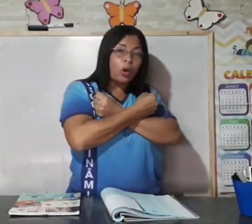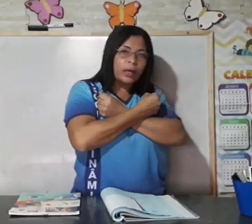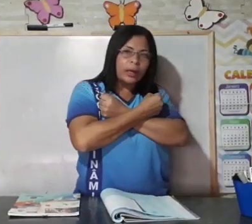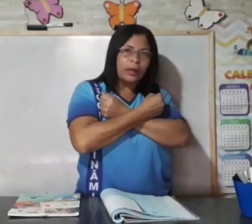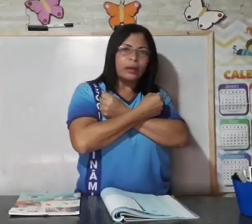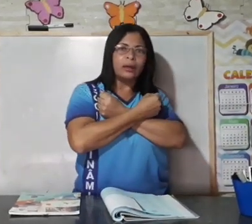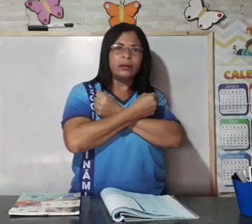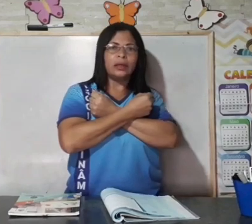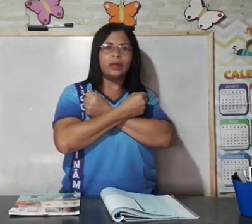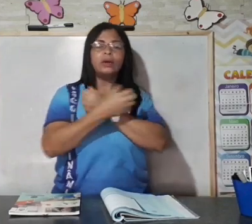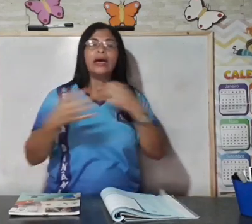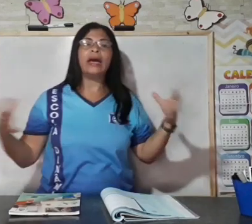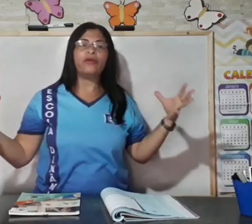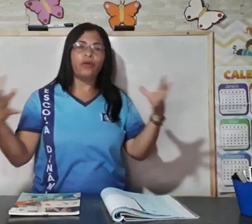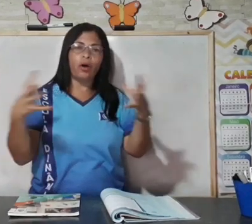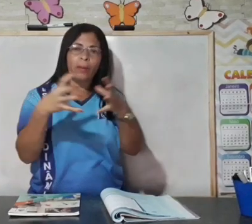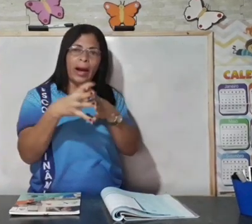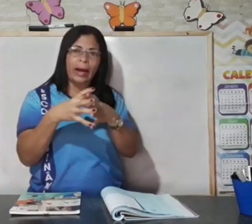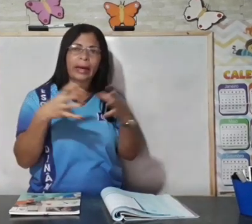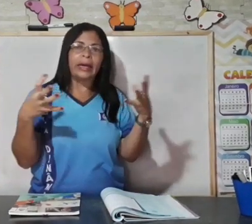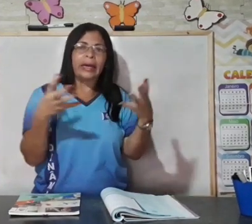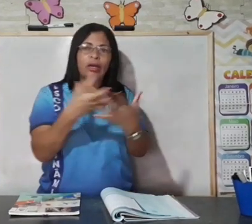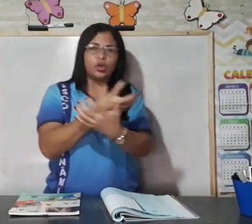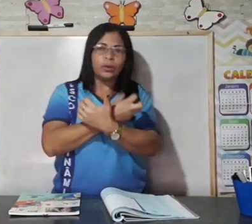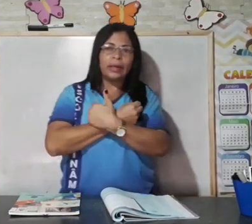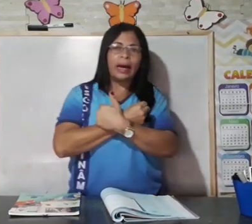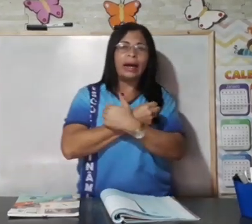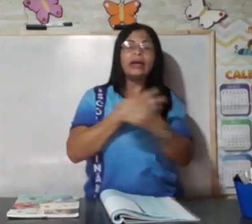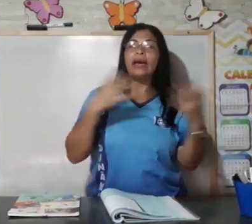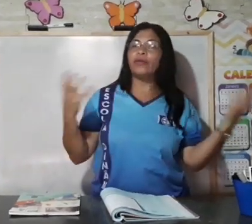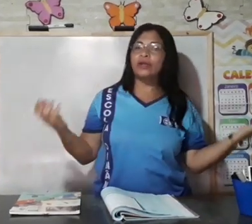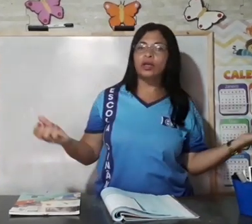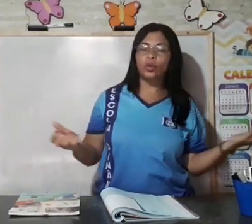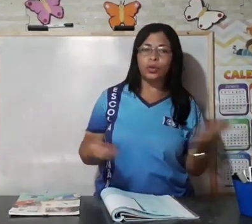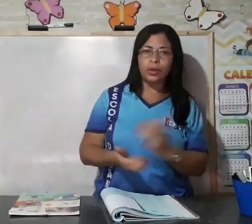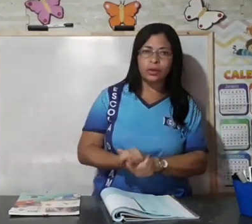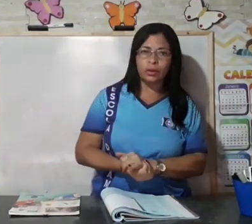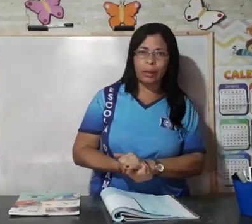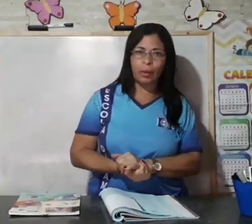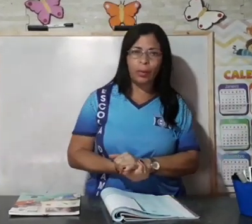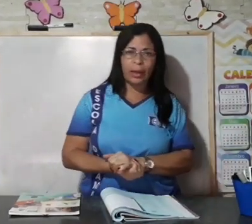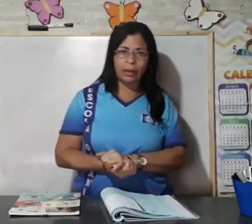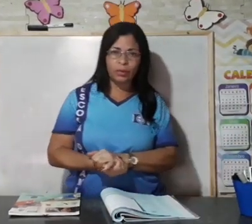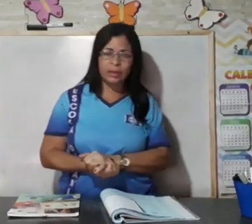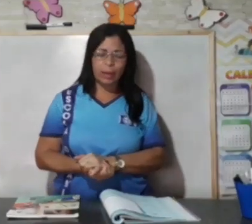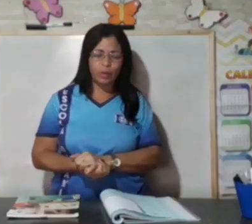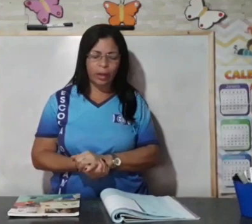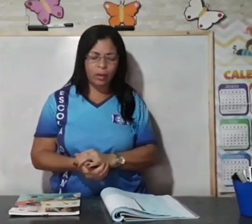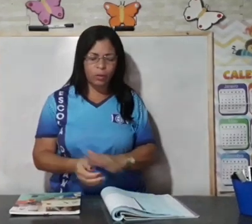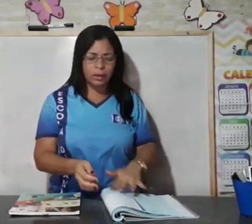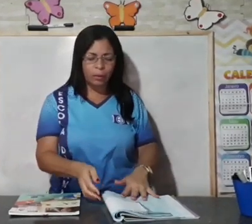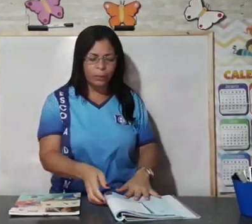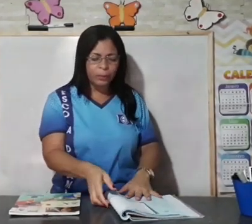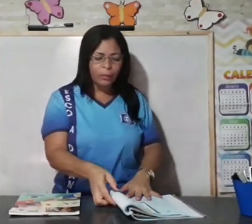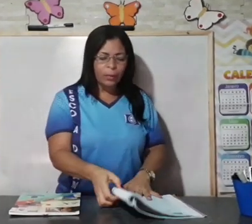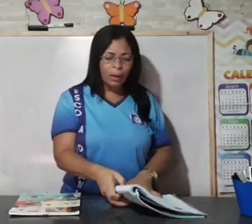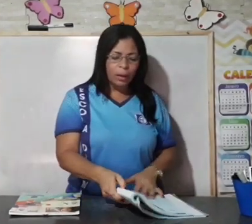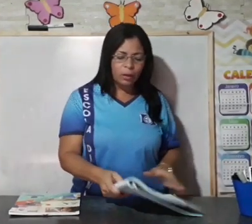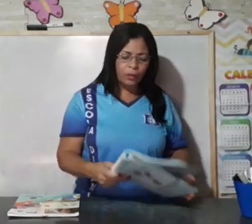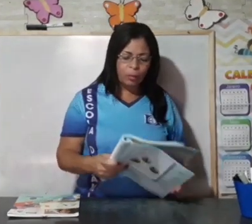acolher, entendeu? É formar, é juntar, é fazer tudo isso, tá bom? Para quem não sabe o que é inclusão. Então, vamos